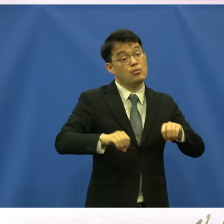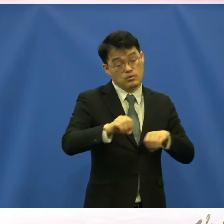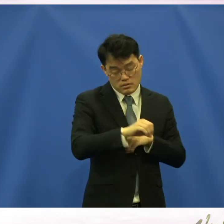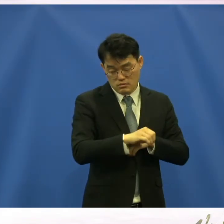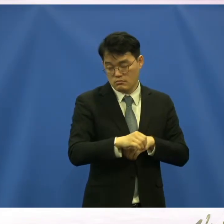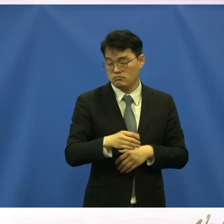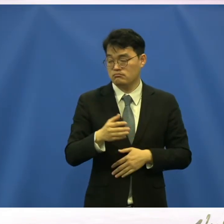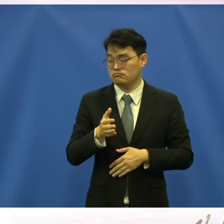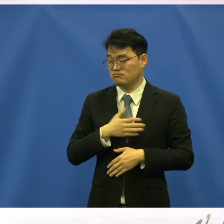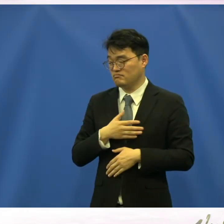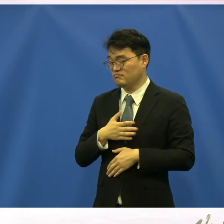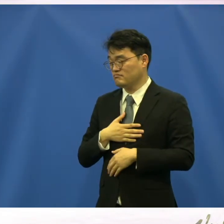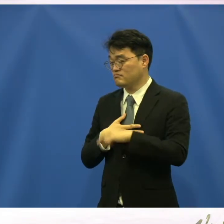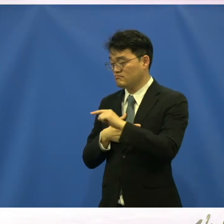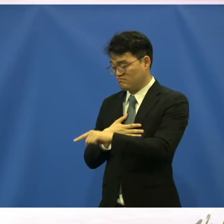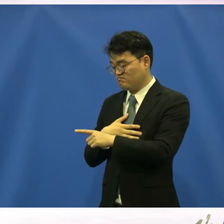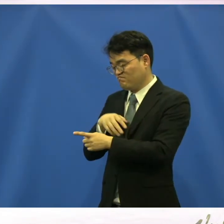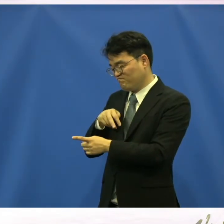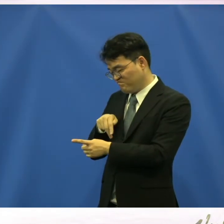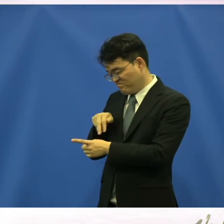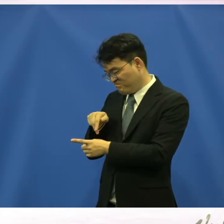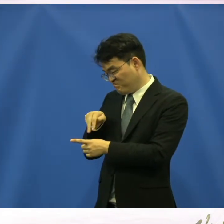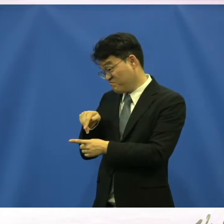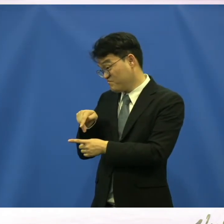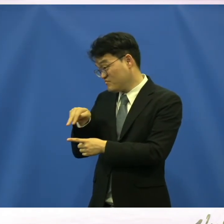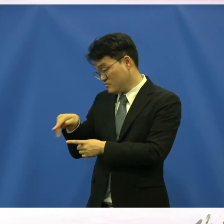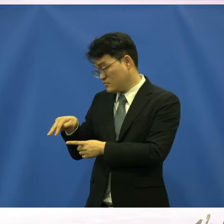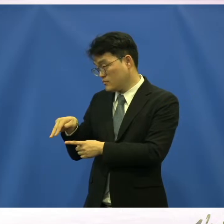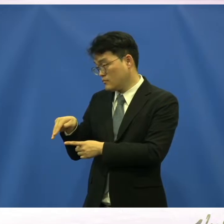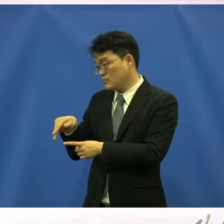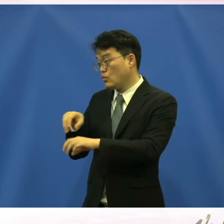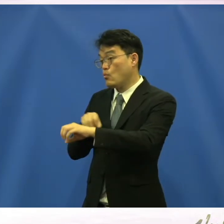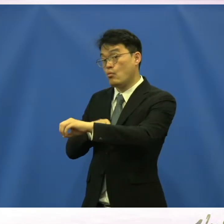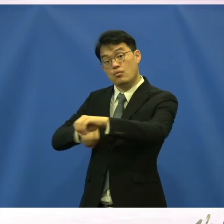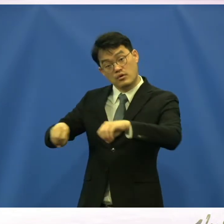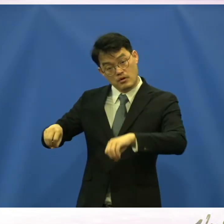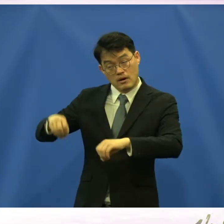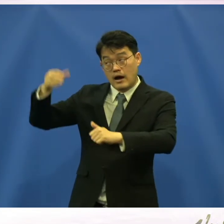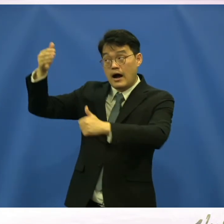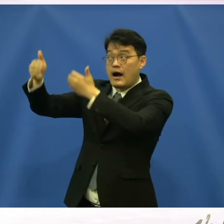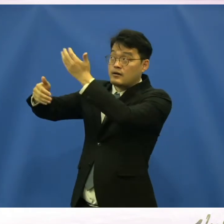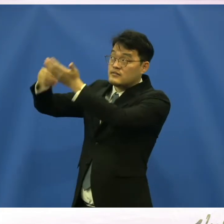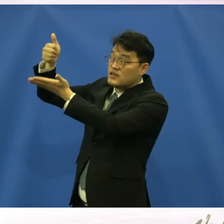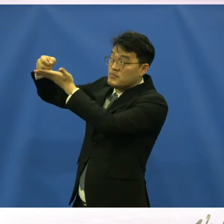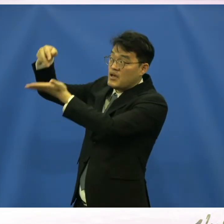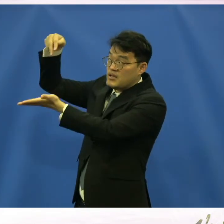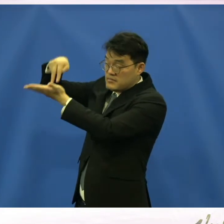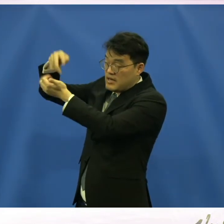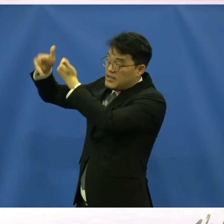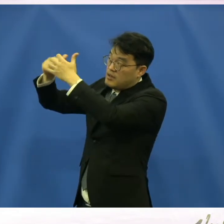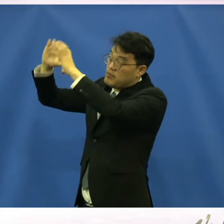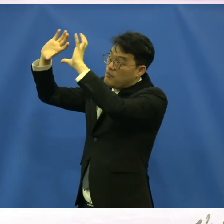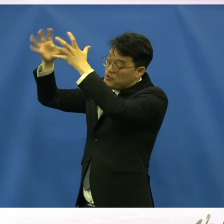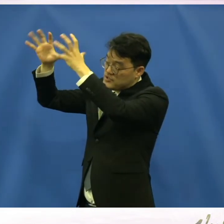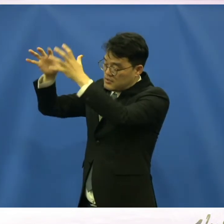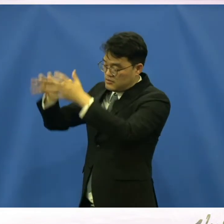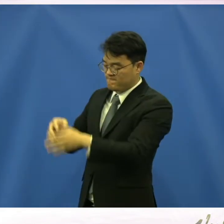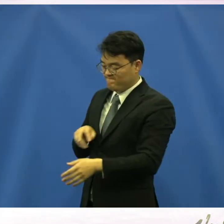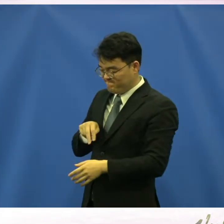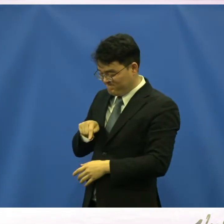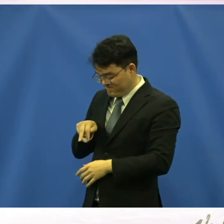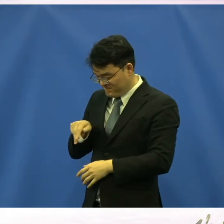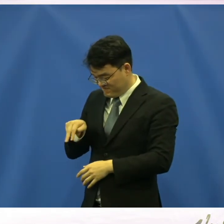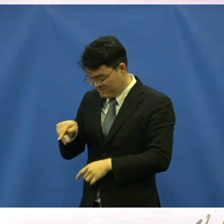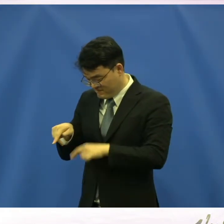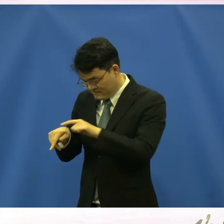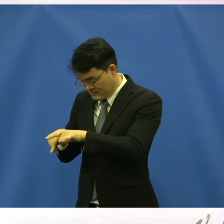십자가 길은 가려져 있는 거예요. 근데 무명한 자 같은데 하나님의 나라에서는 그들의